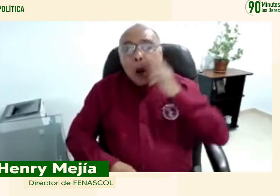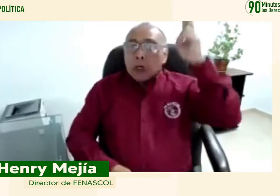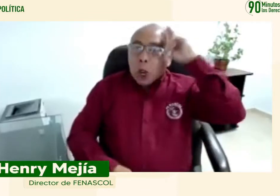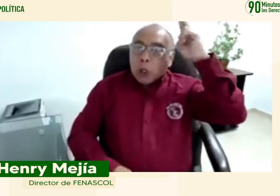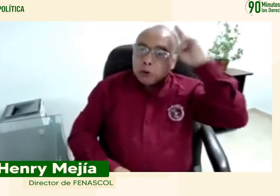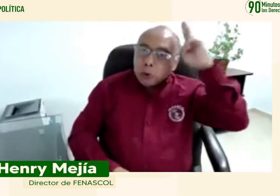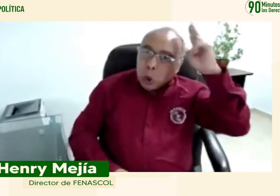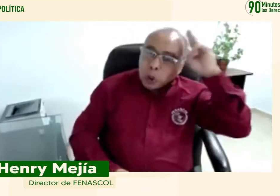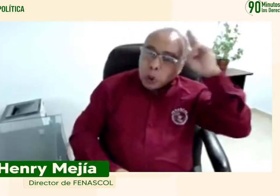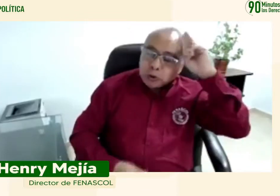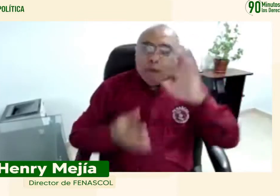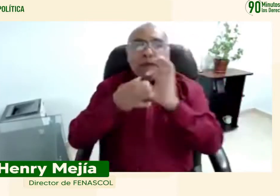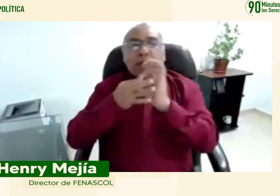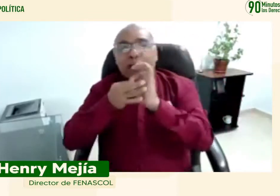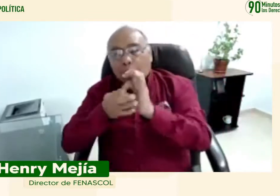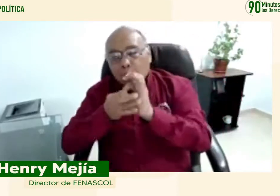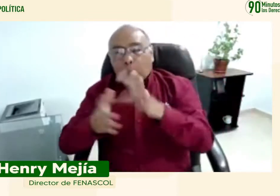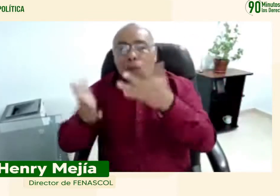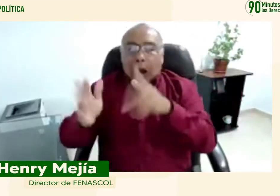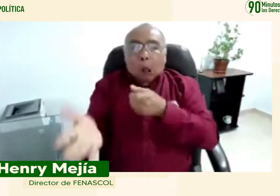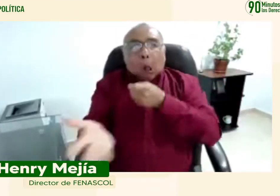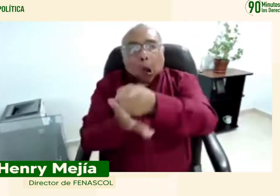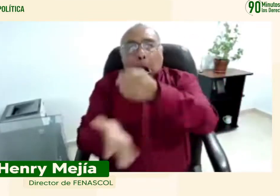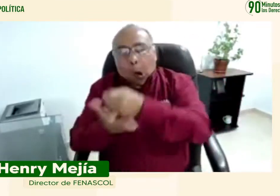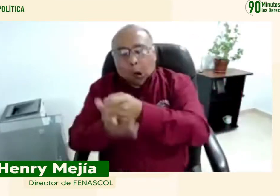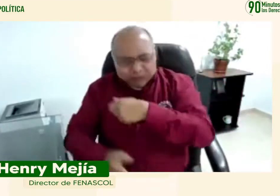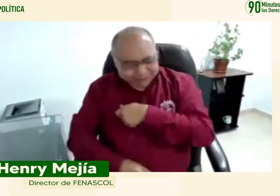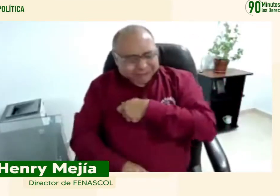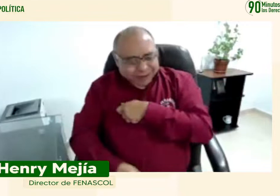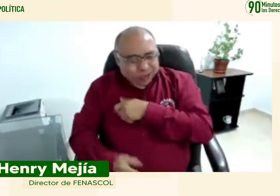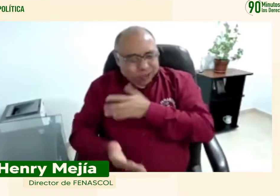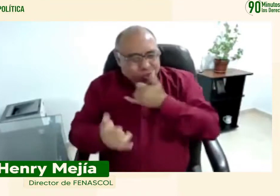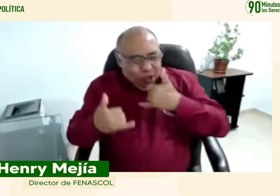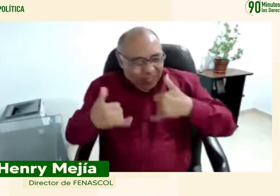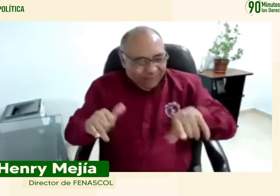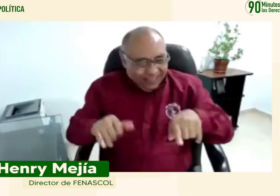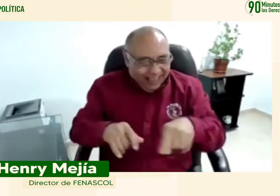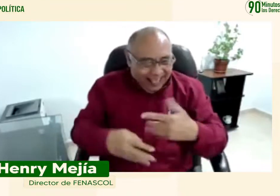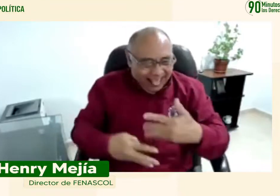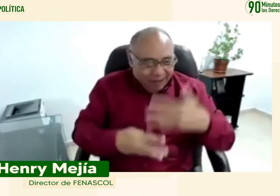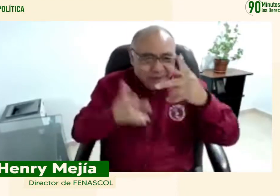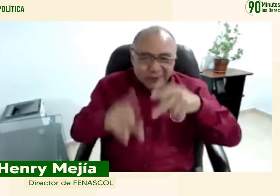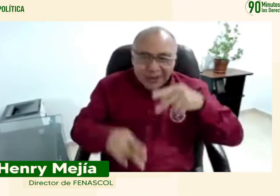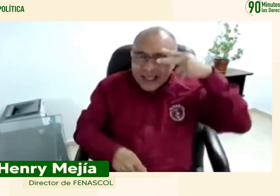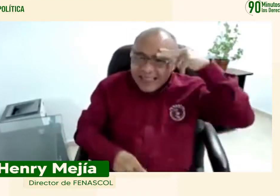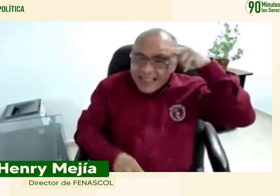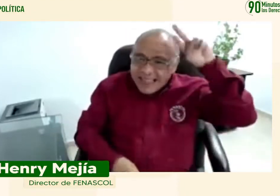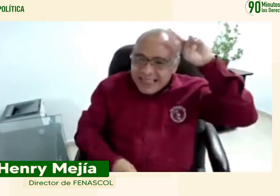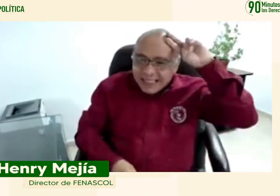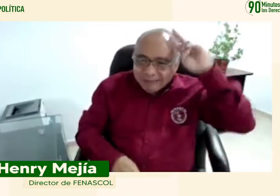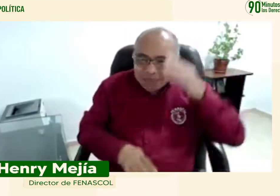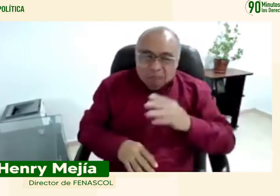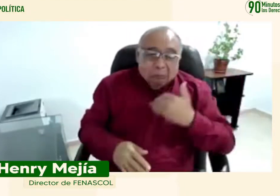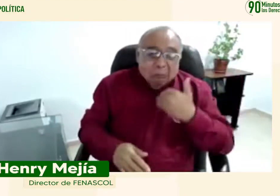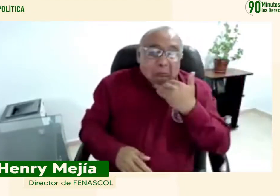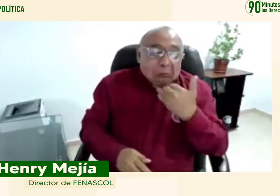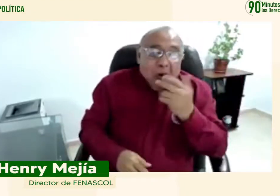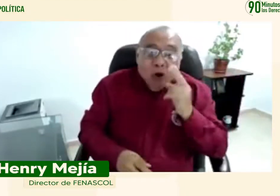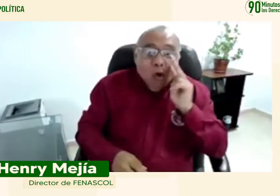que dijeron sí claro es que anderson tienes razón es que penas cuales haciendo como politiquería o estaba mostrando ese favoritismo hacia